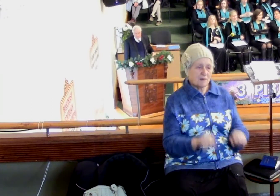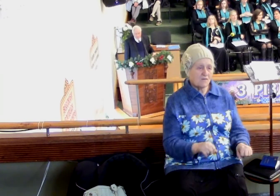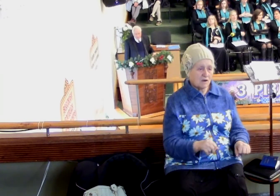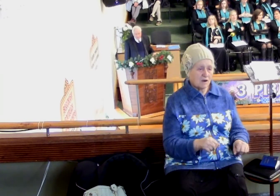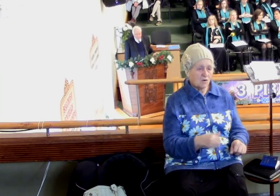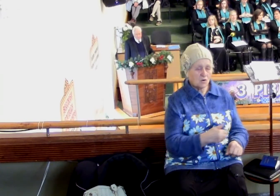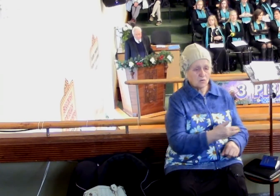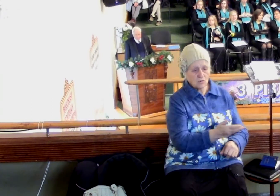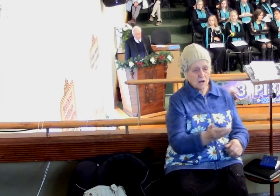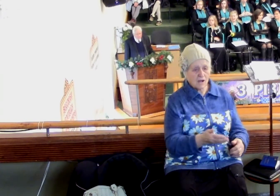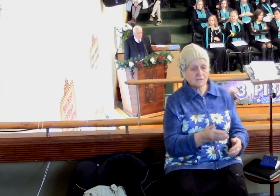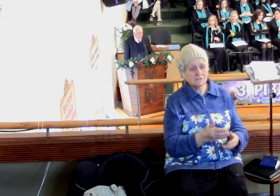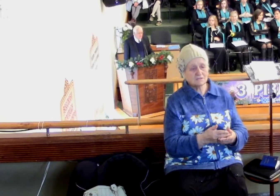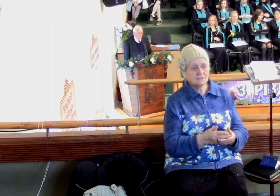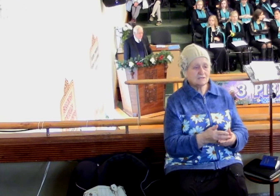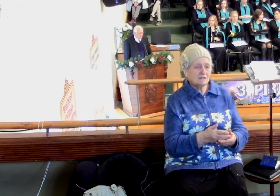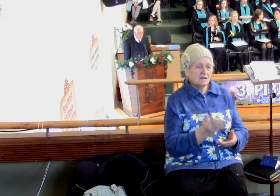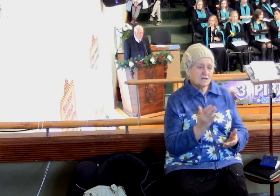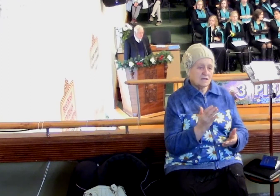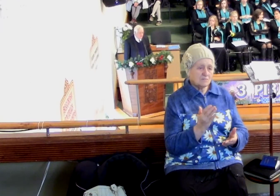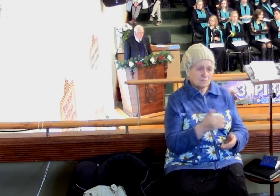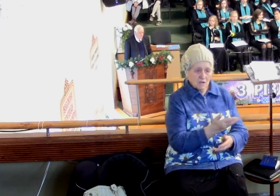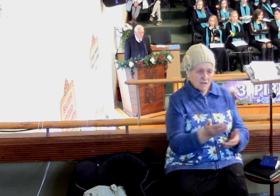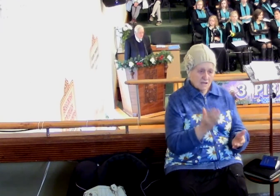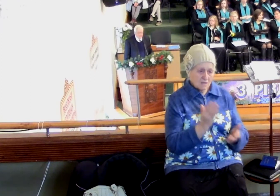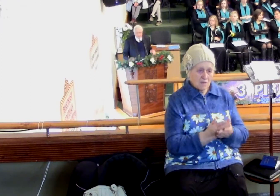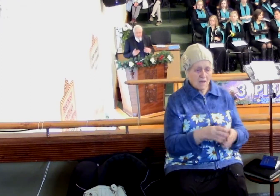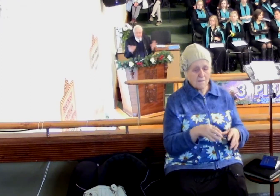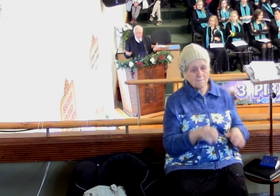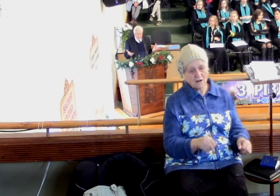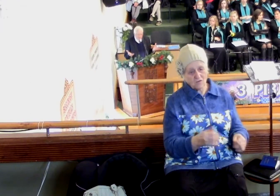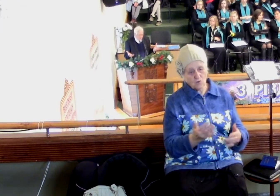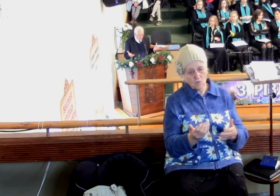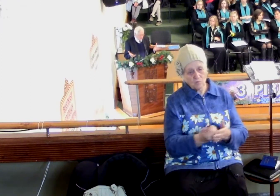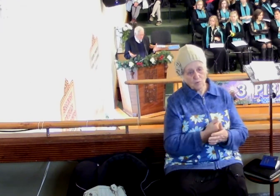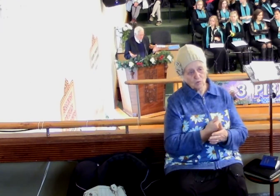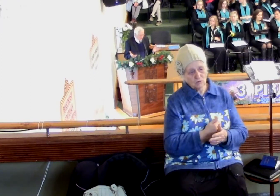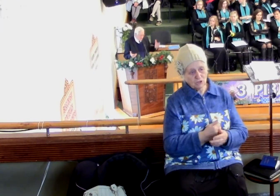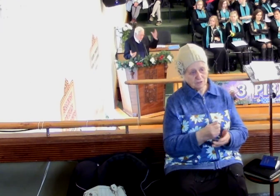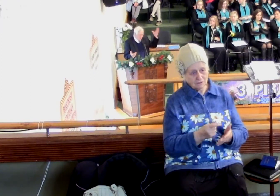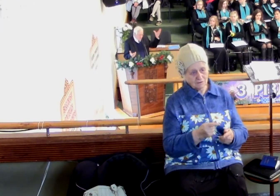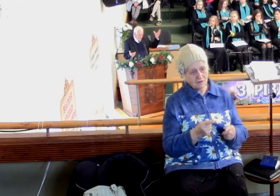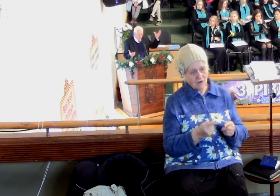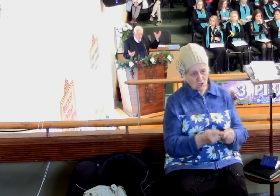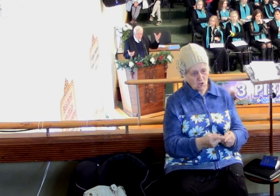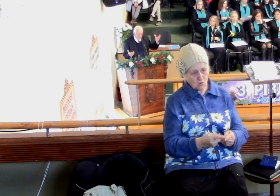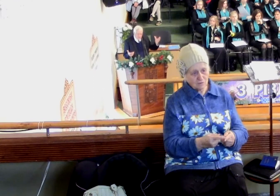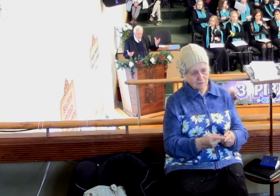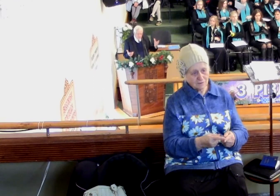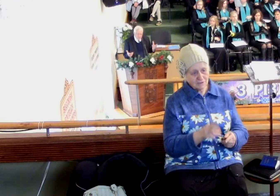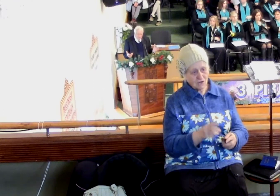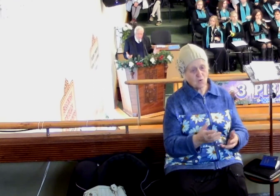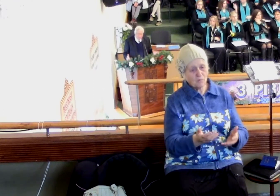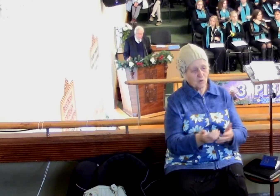Мы имеем право получить квартиру, но мы не имеем власти ее получить, власть имеют другие.